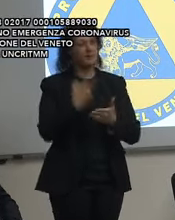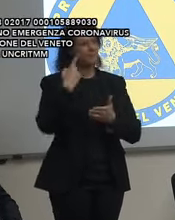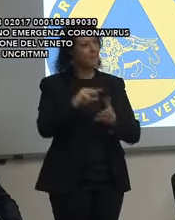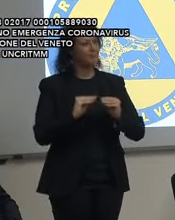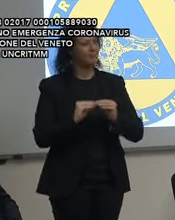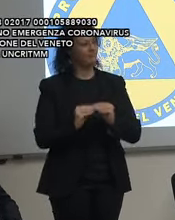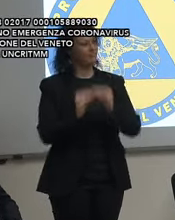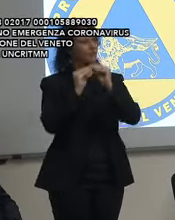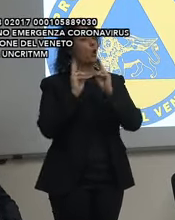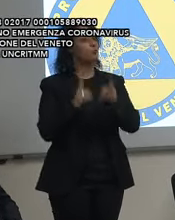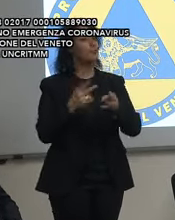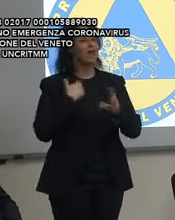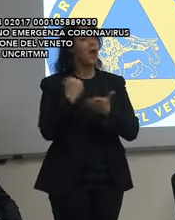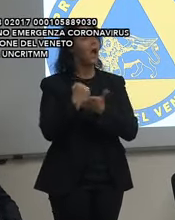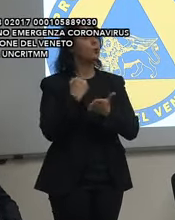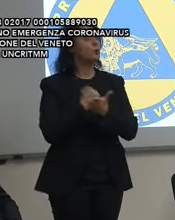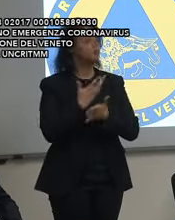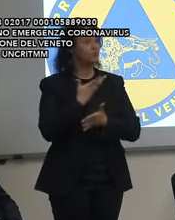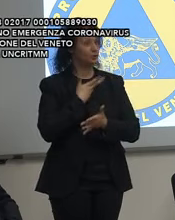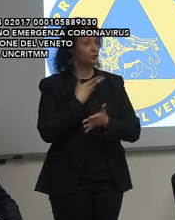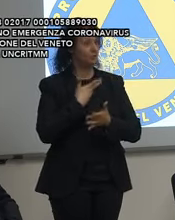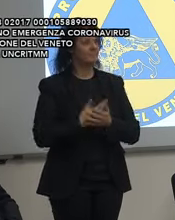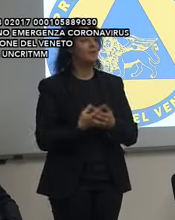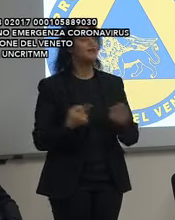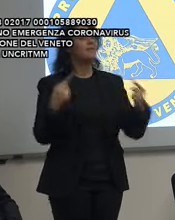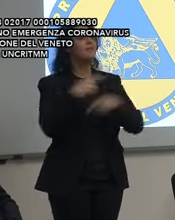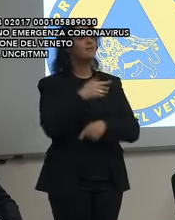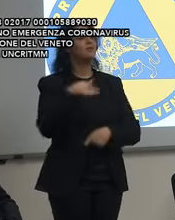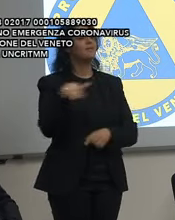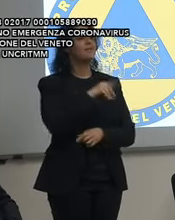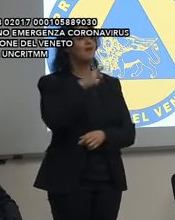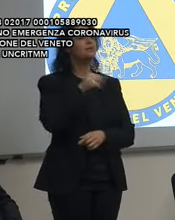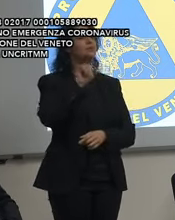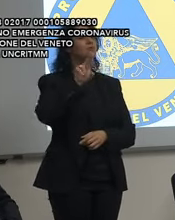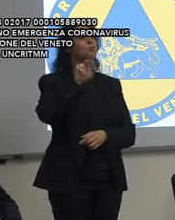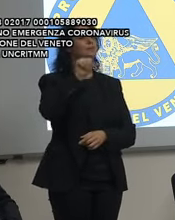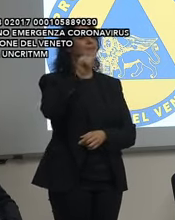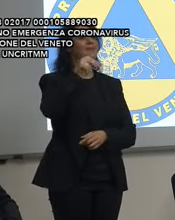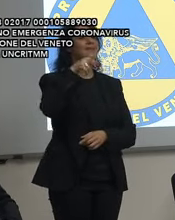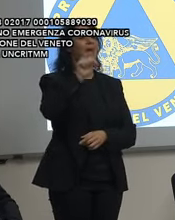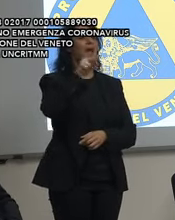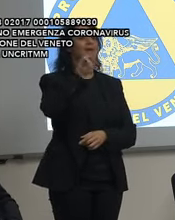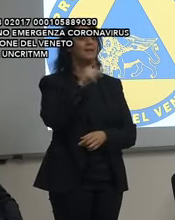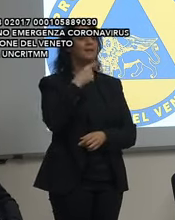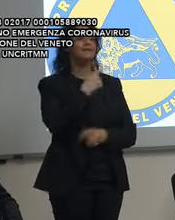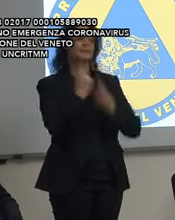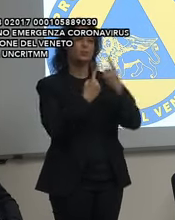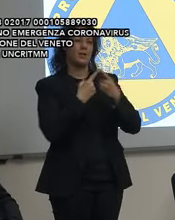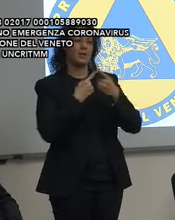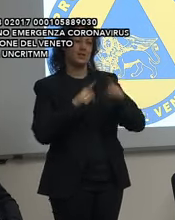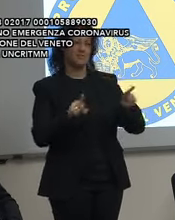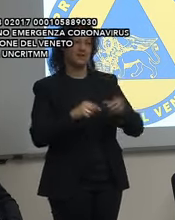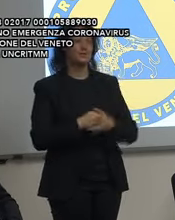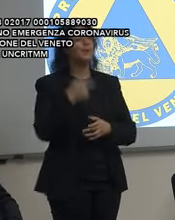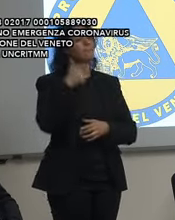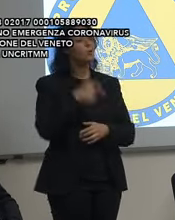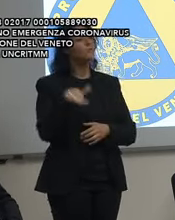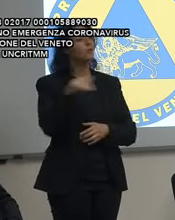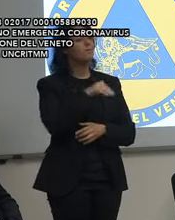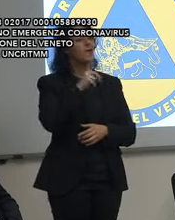autorizzazioni. Diverso era via Giustiniani. Via Giustiniani, sapete che storicamente questa è la sede